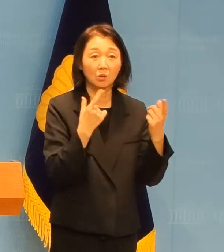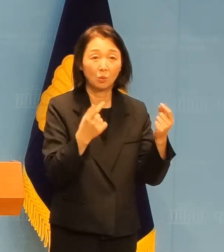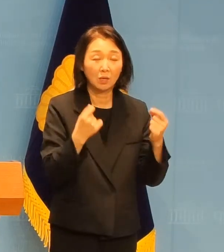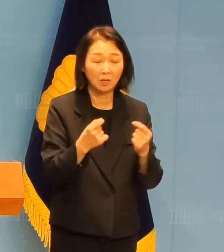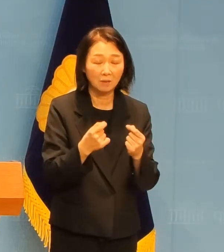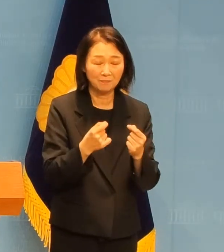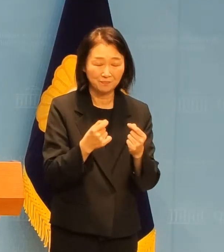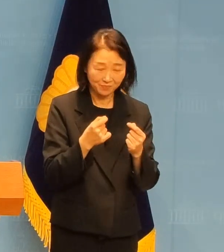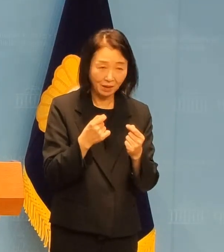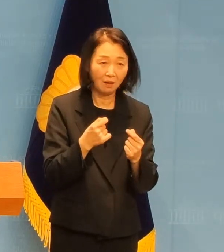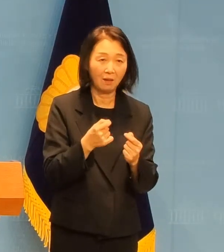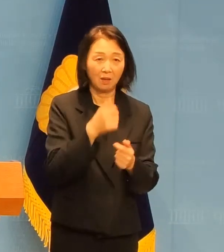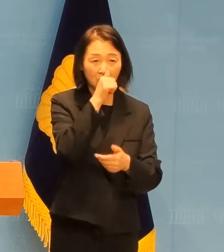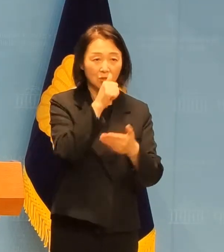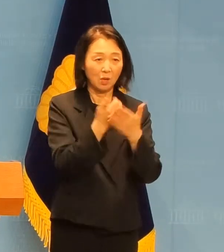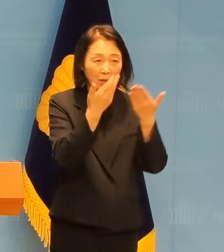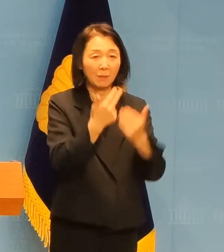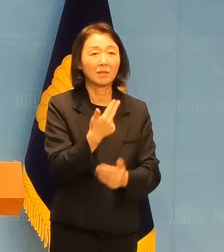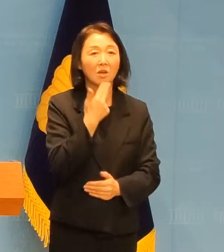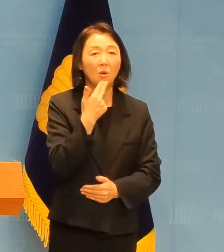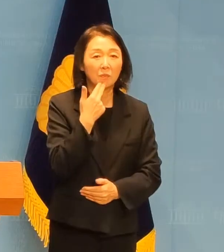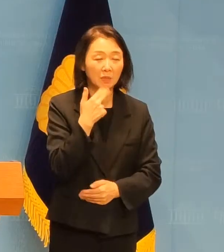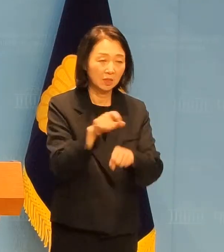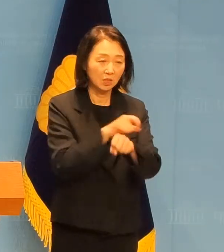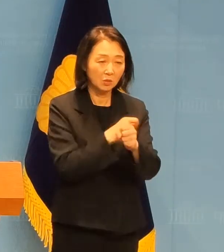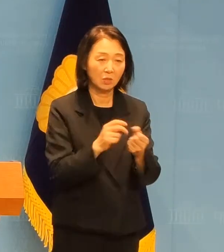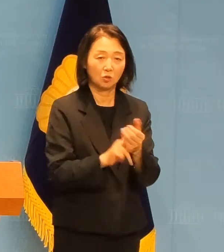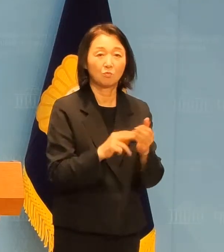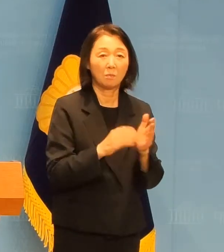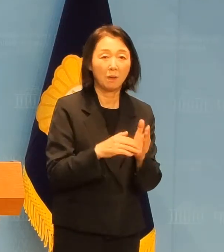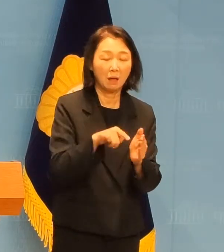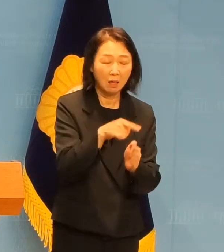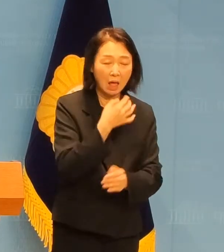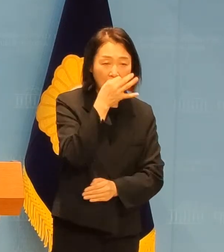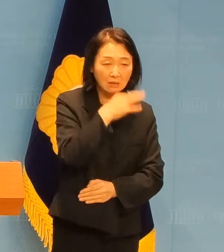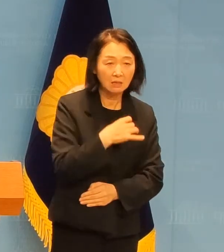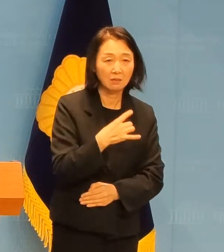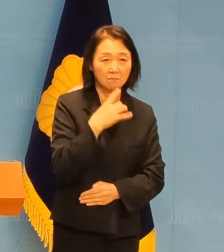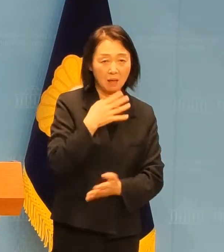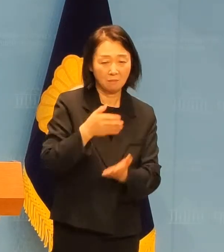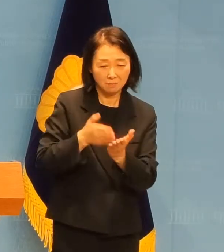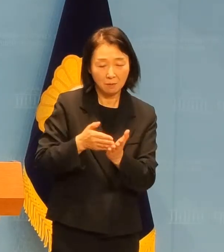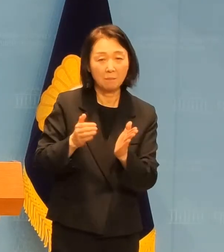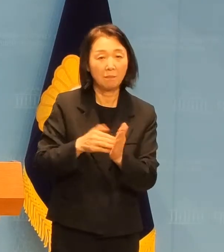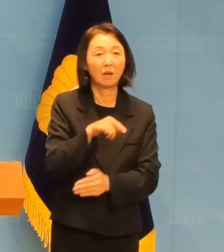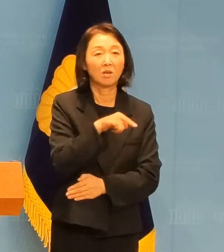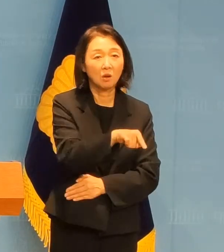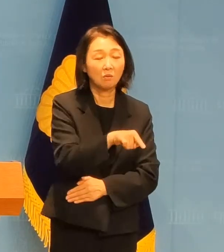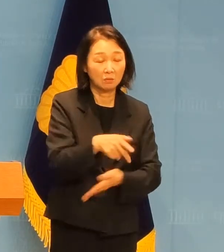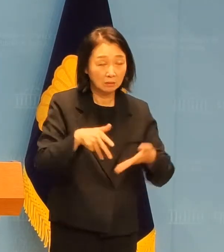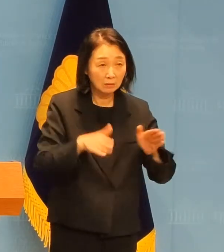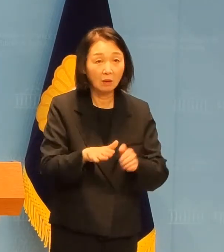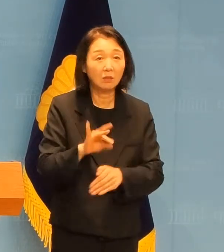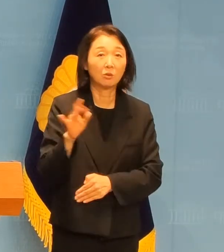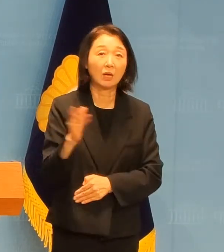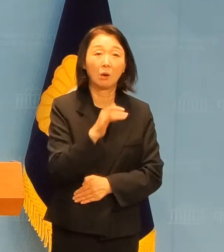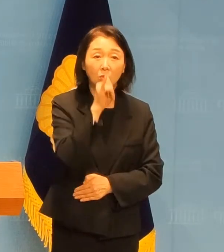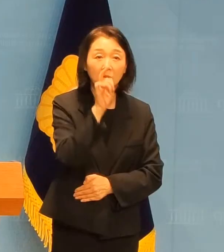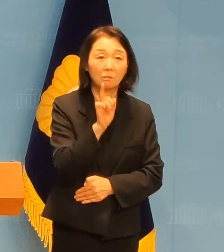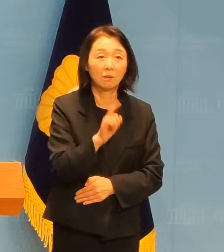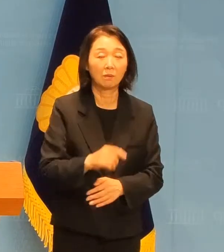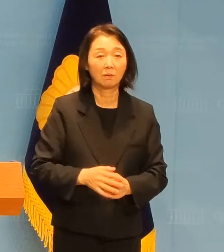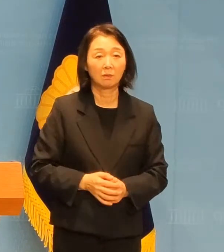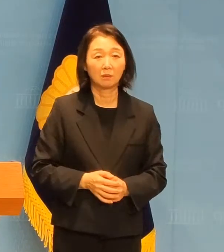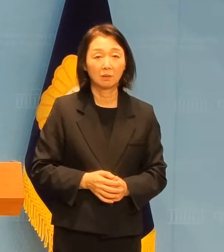숨어 본인들의 정치적 이득에만 열을 올리는 저열한 DNA는 타고나는 것입니까?